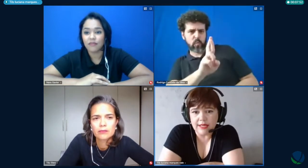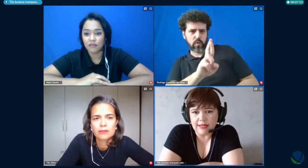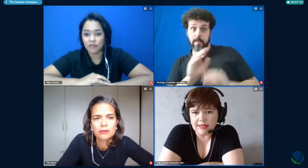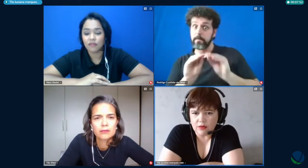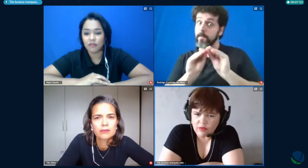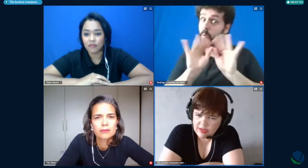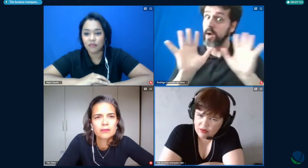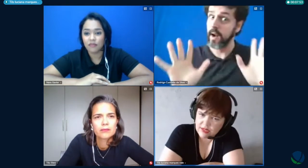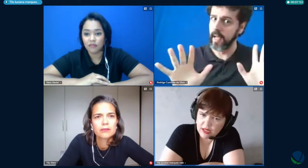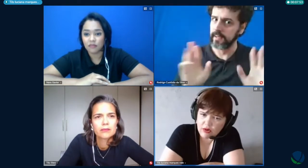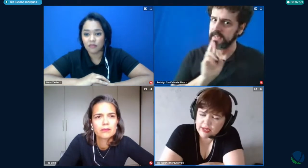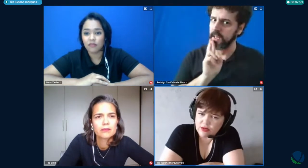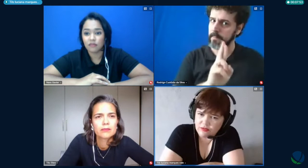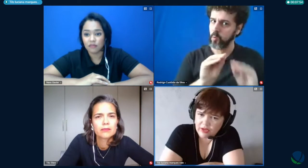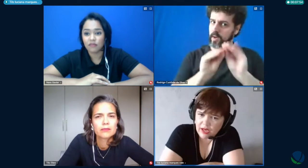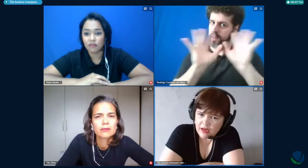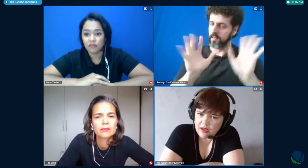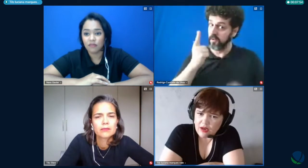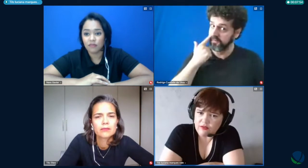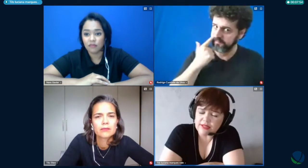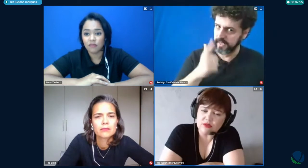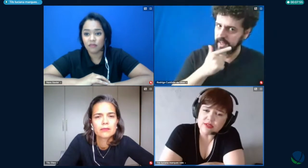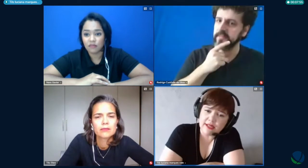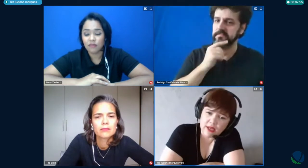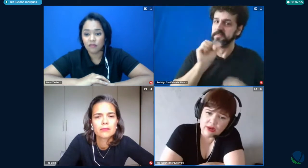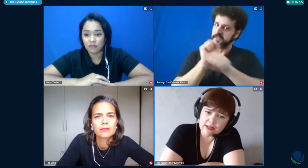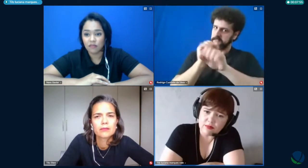sua dissertação você conseguiu resolver,